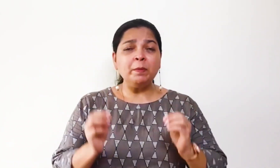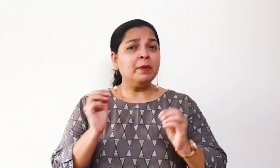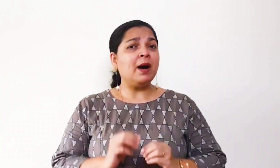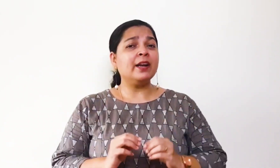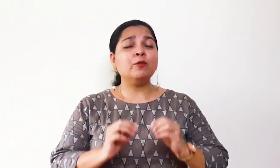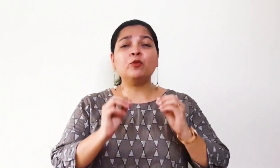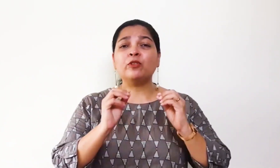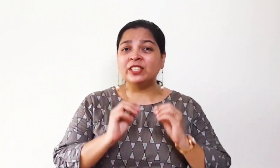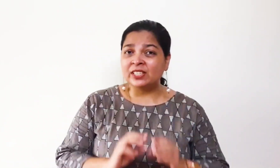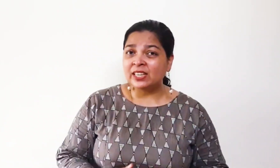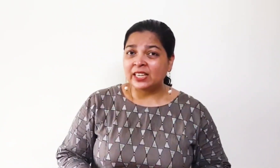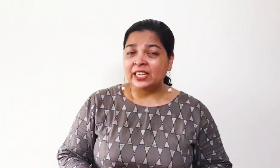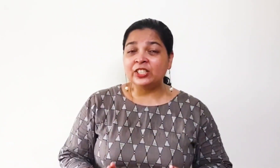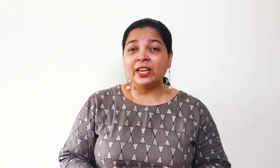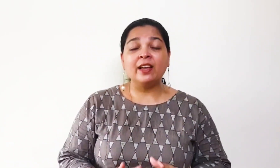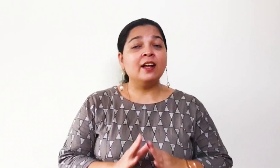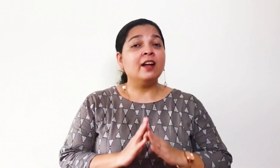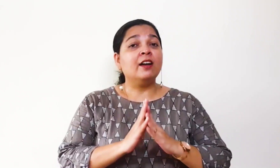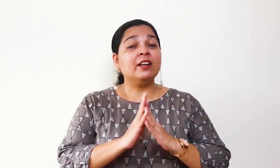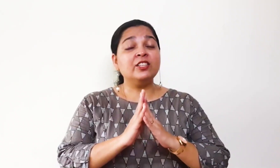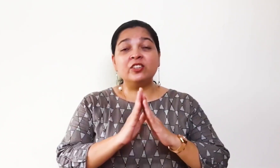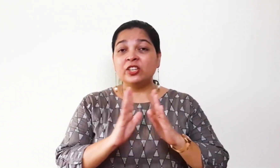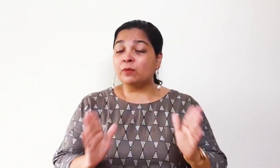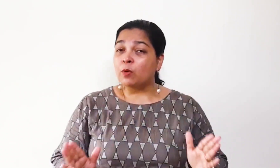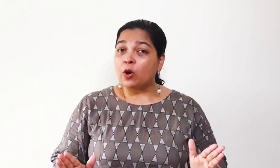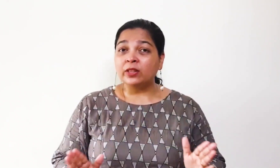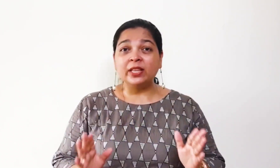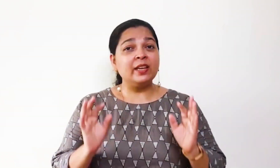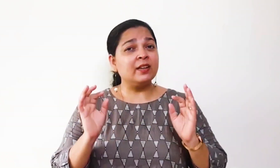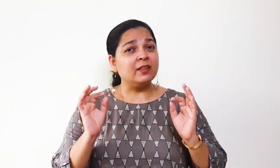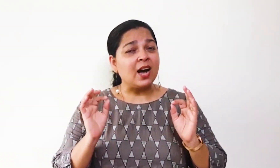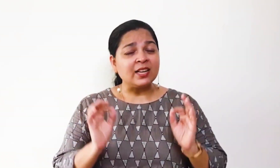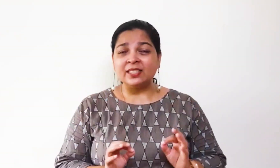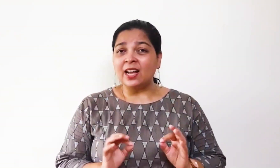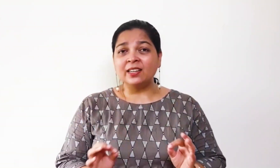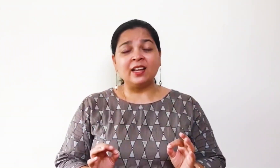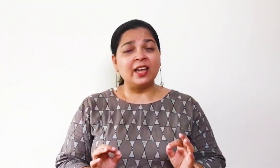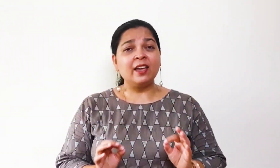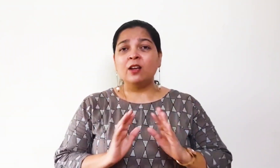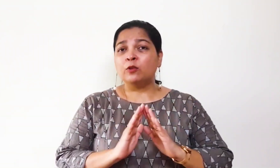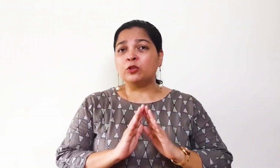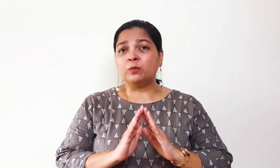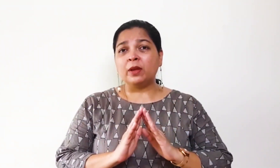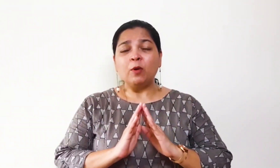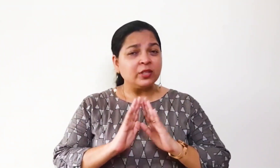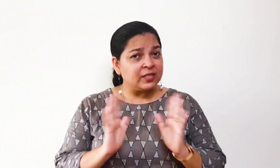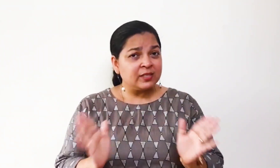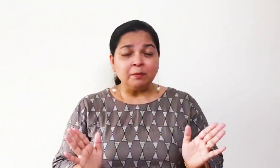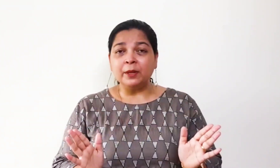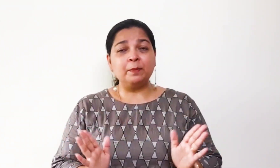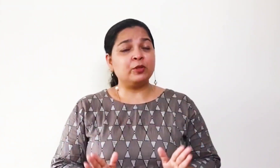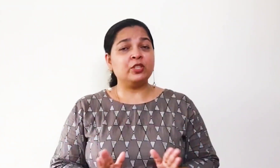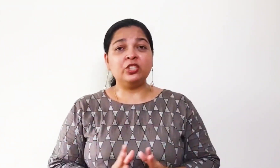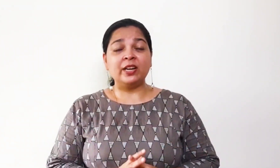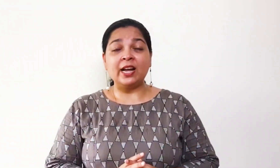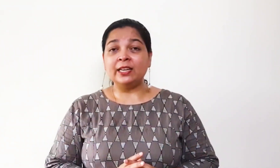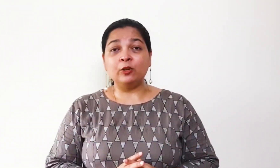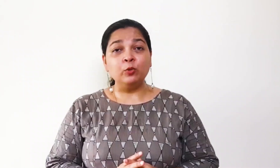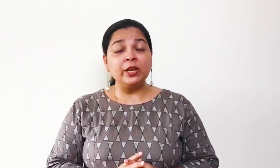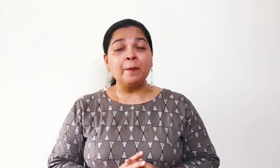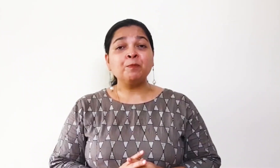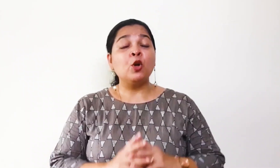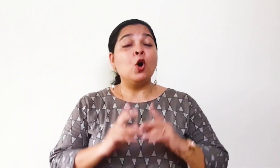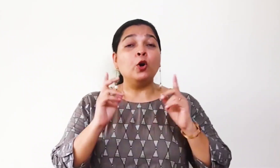जो भी बीमार है उनको रजिस्टर कीजिए। रजिस्ट्रेशन बहुत ही आसान है, उसमें बहुत ही सिंपल प्रोसीजर